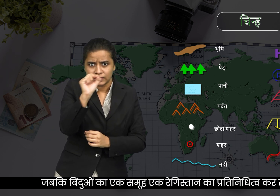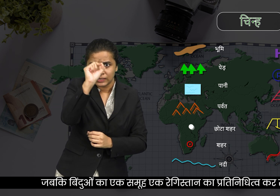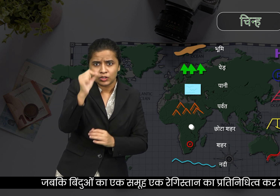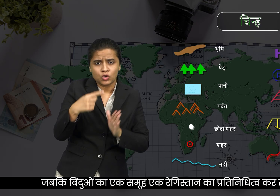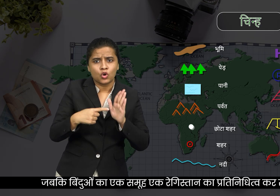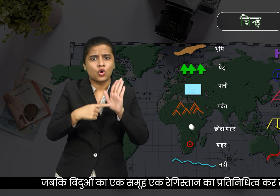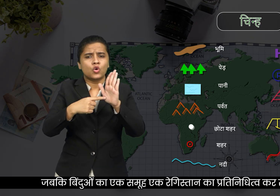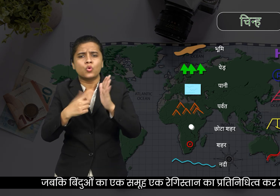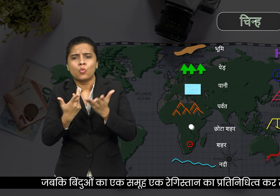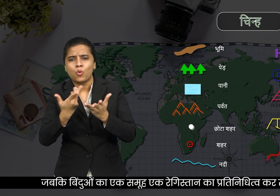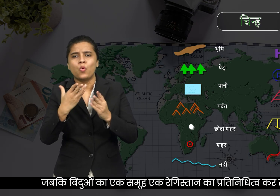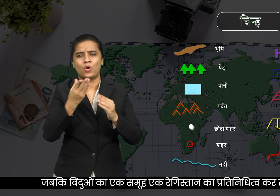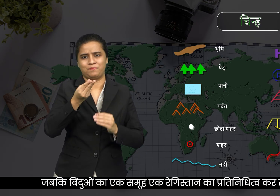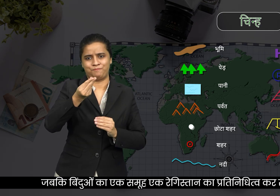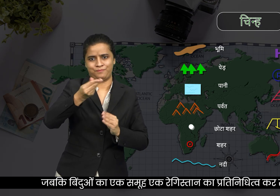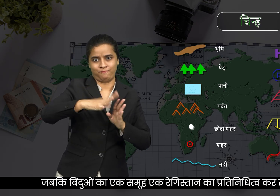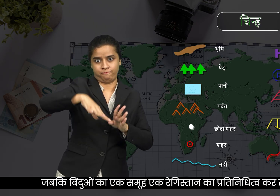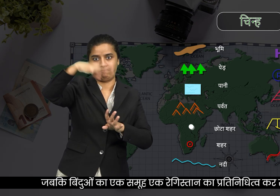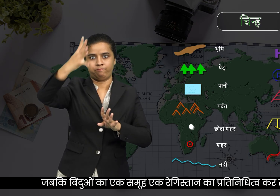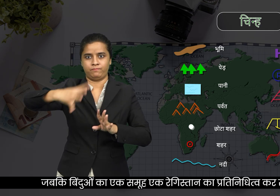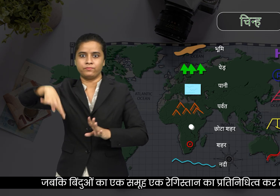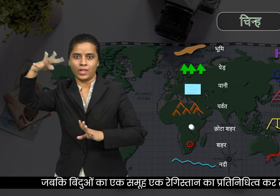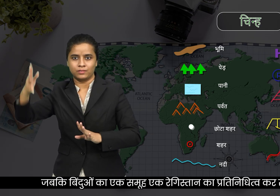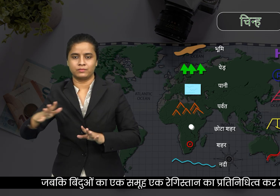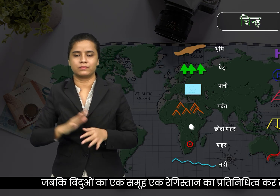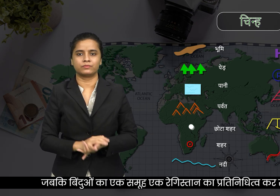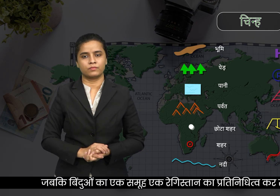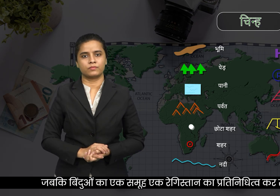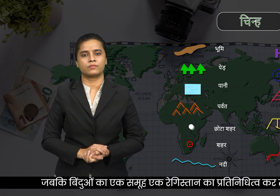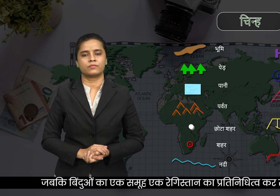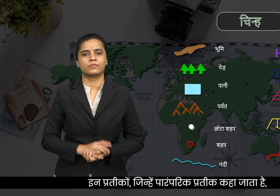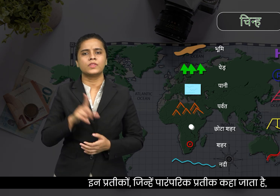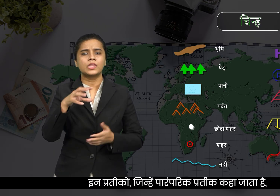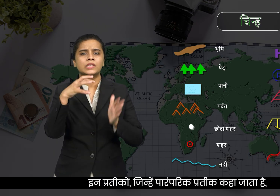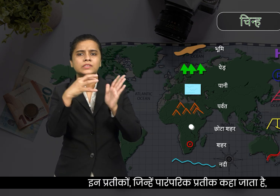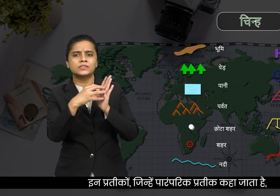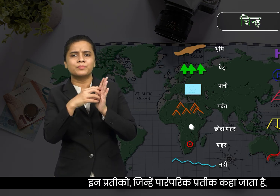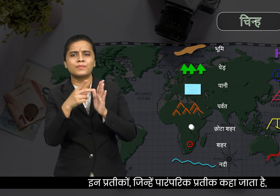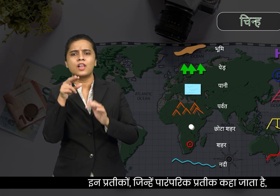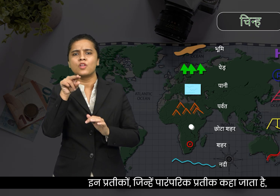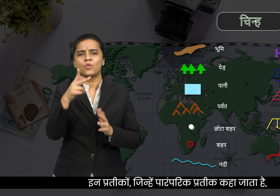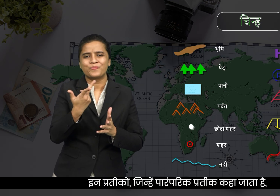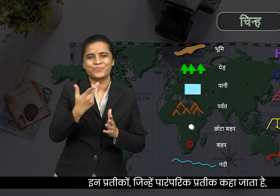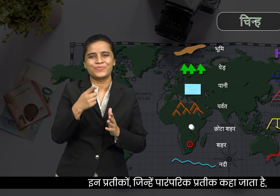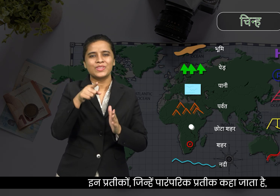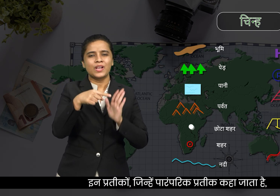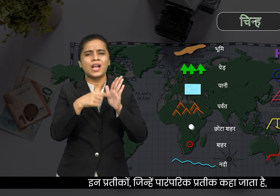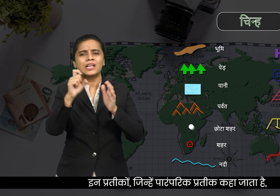बिंदुओं का एक समूह एक रेगिस्तान का प्रतिनिधित्व कर सकता है। इन प्रतीकों को, जिन्हें हम पारंपरिक